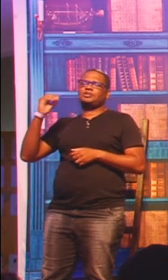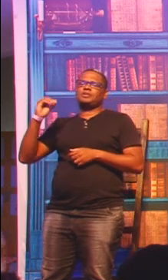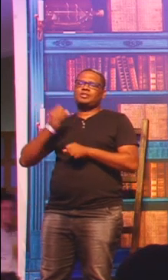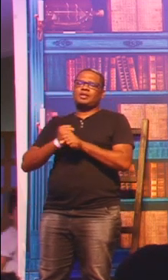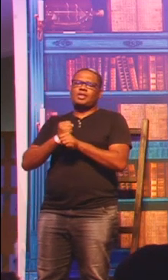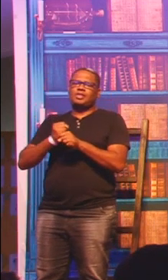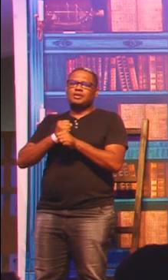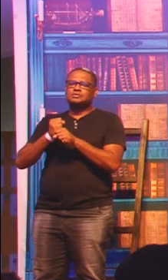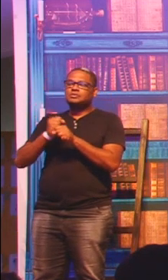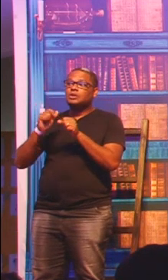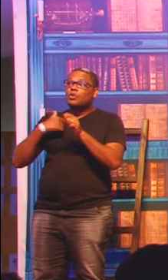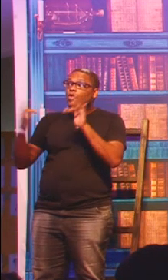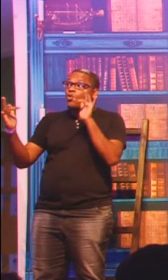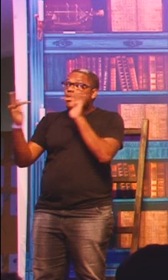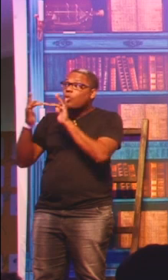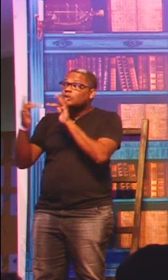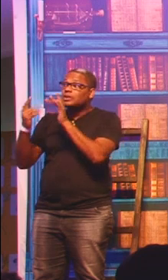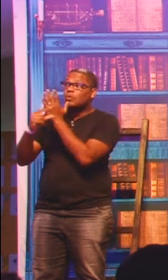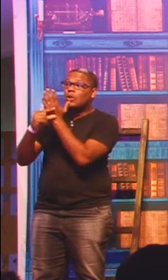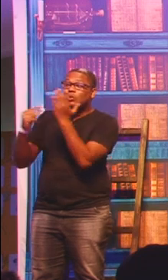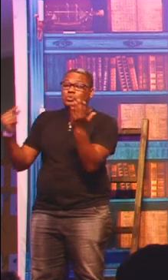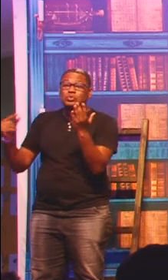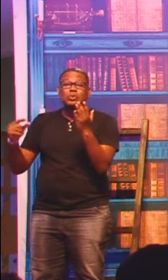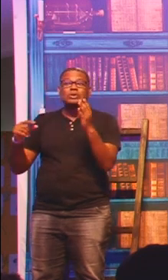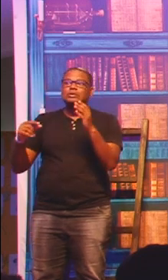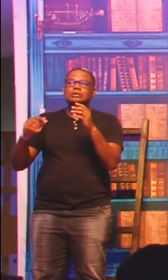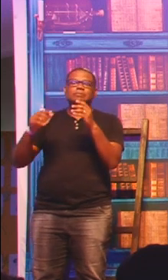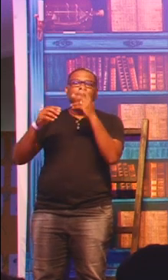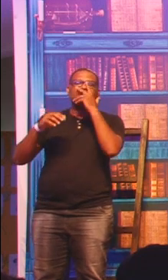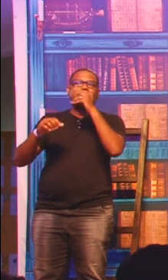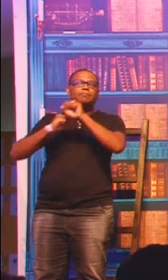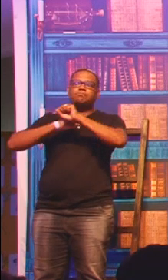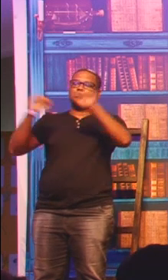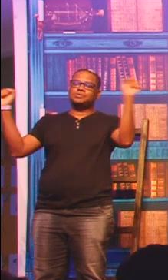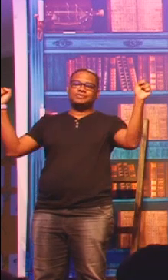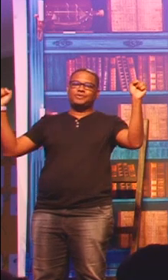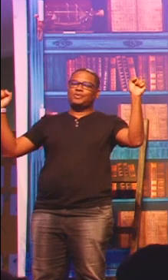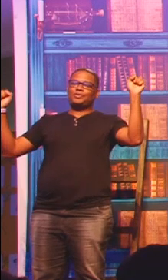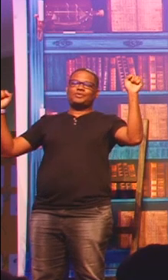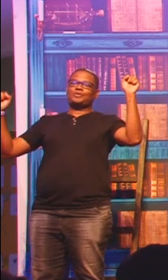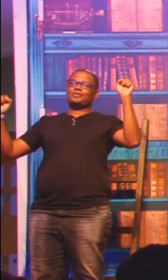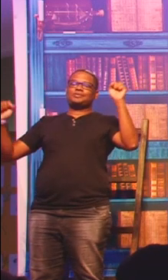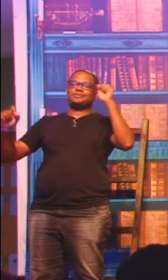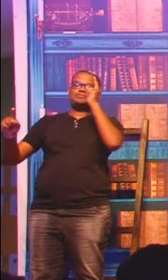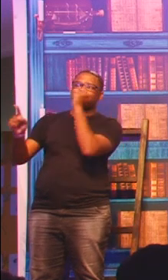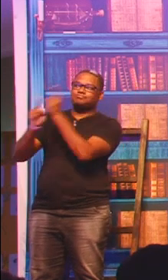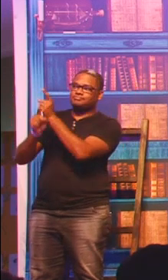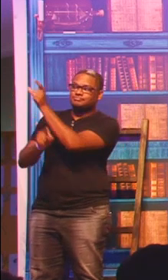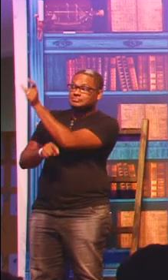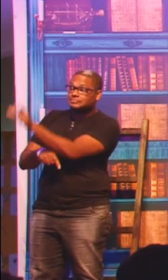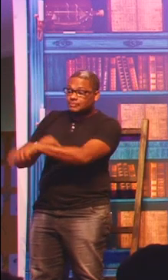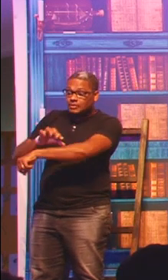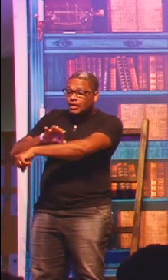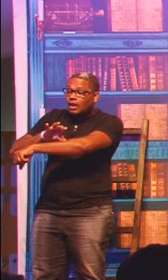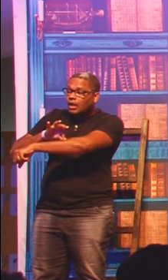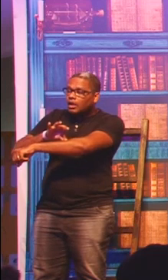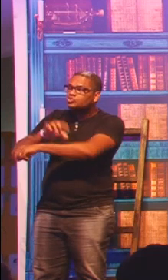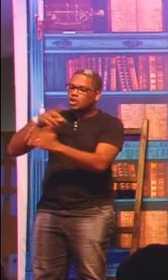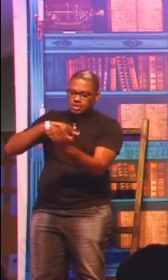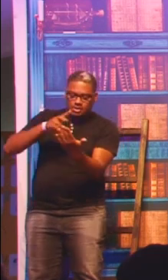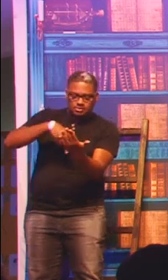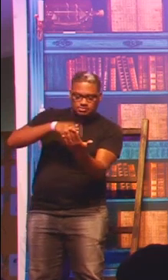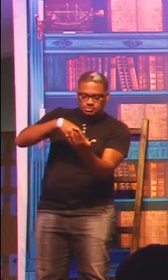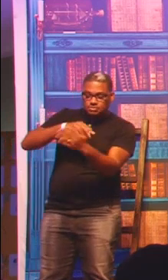com um autor era uma coisa de quase impossível, né? A gente só conhecia os autores de ler